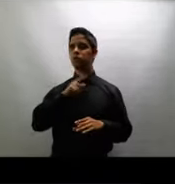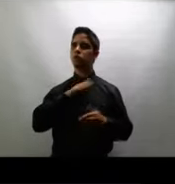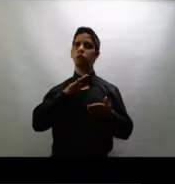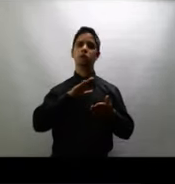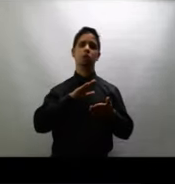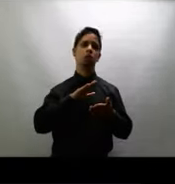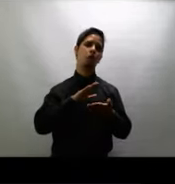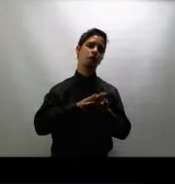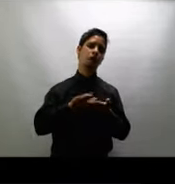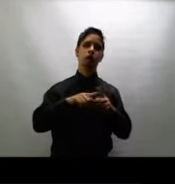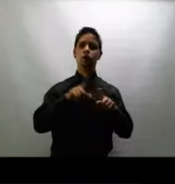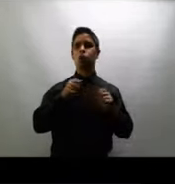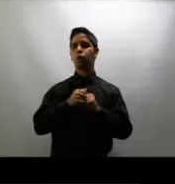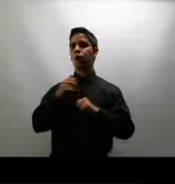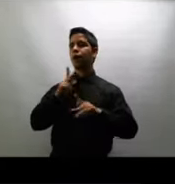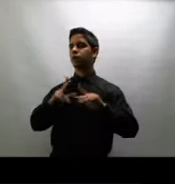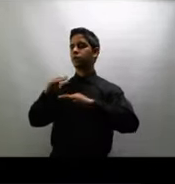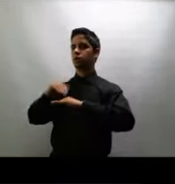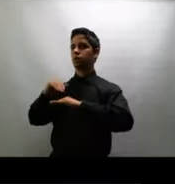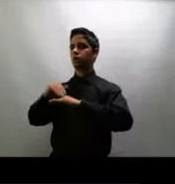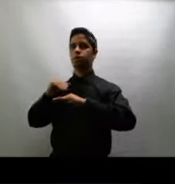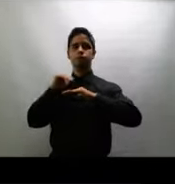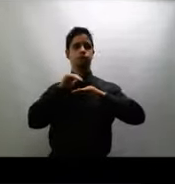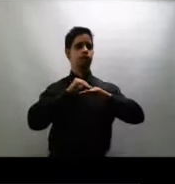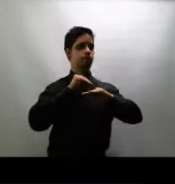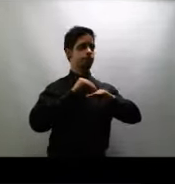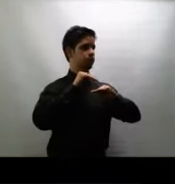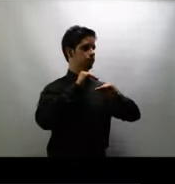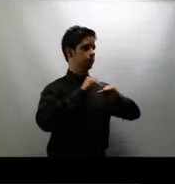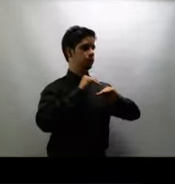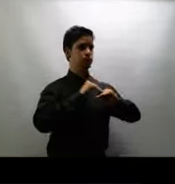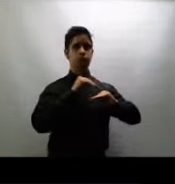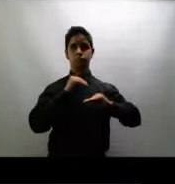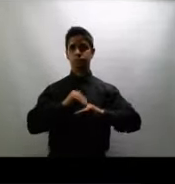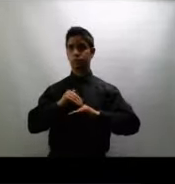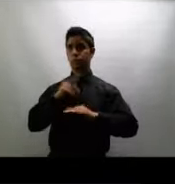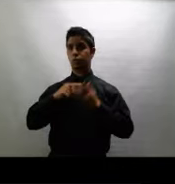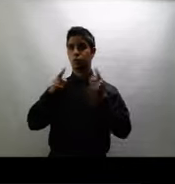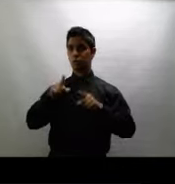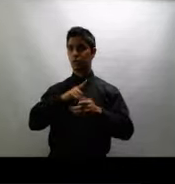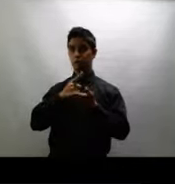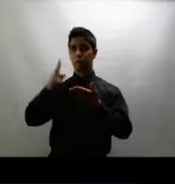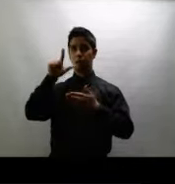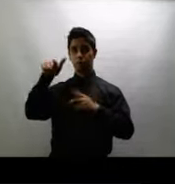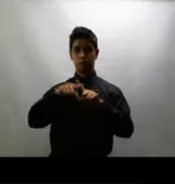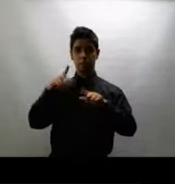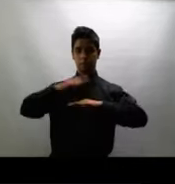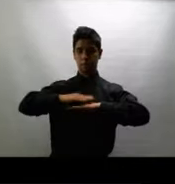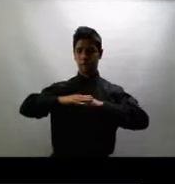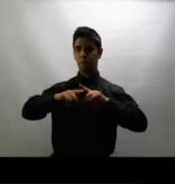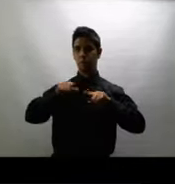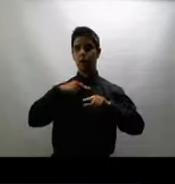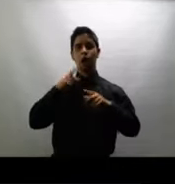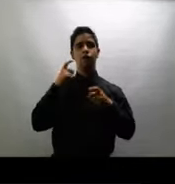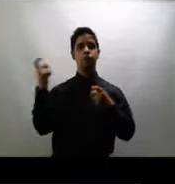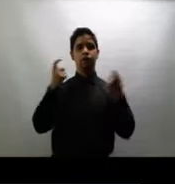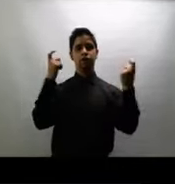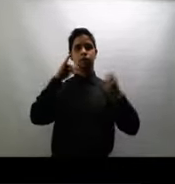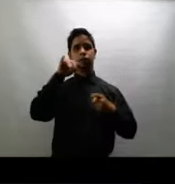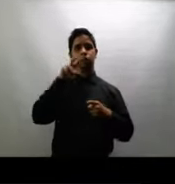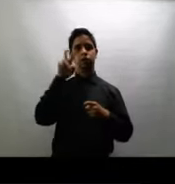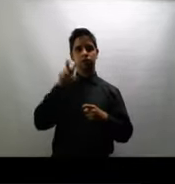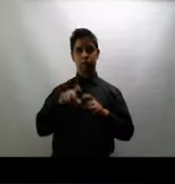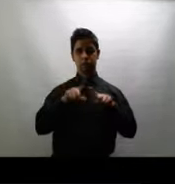coger, pues voy a montar la banda. Sí. Una semana más tarde me llaman para el Festival de Jazz de la Inter. Y eran 3 semanas para montar